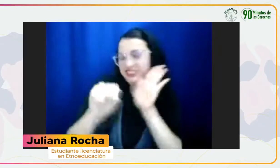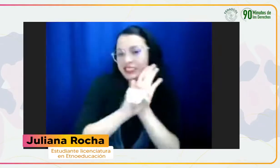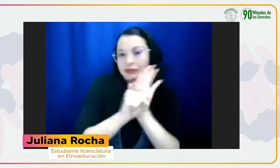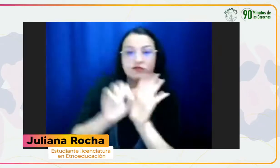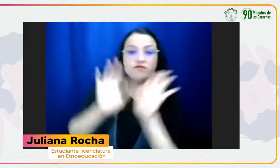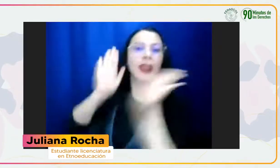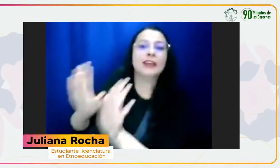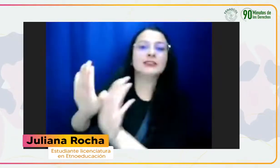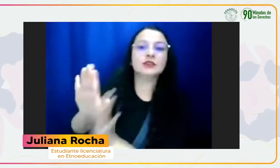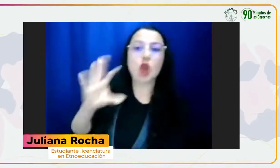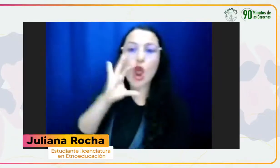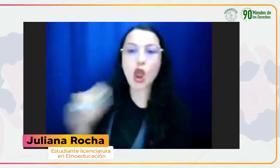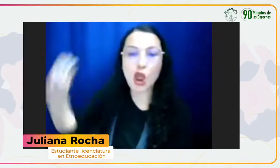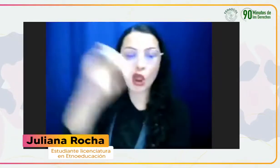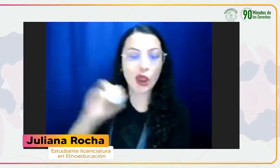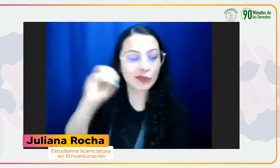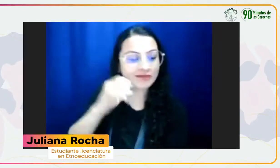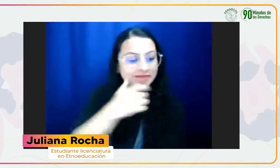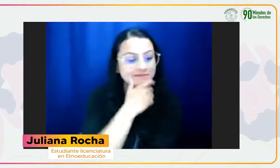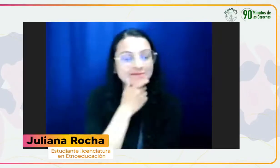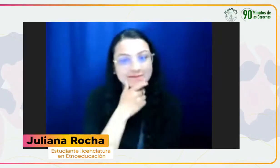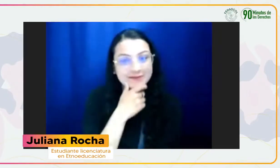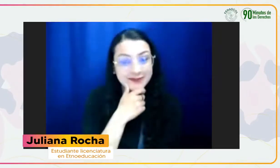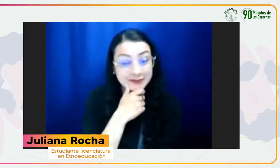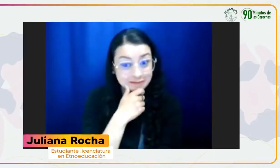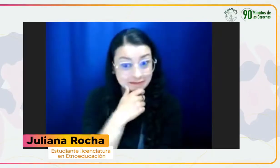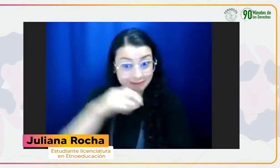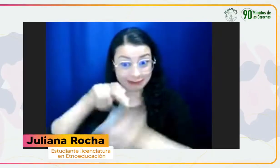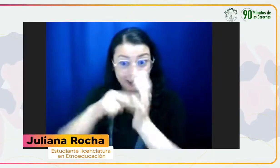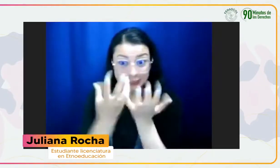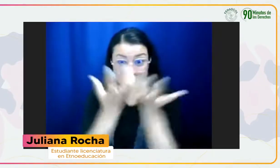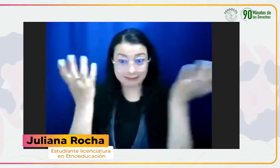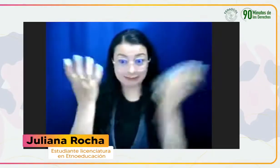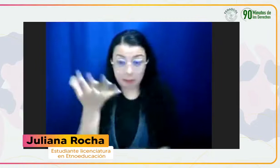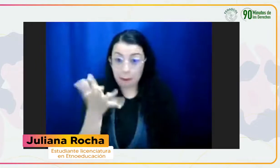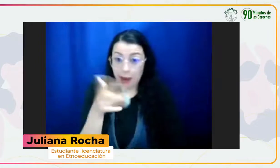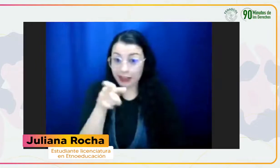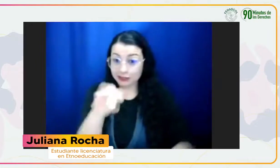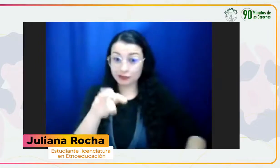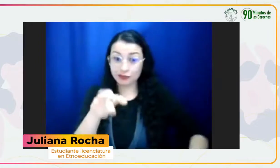Azul, este estereotipo, azul para los hombres. ¿Verdad?